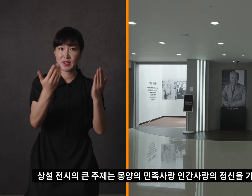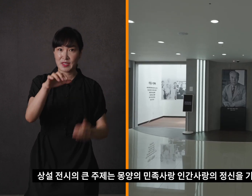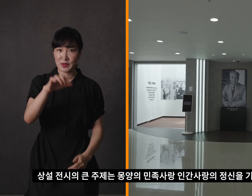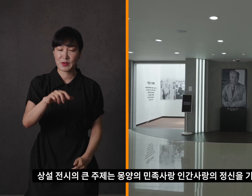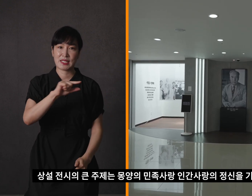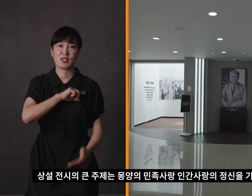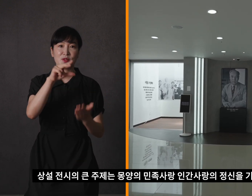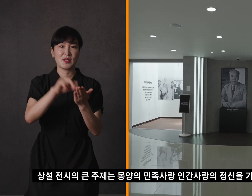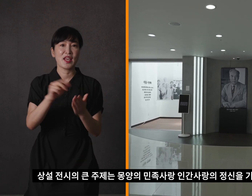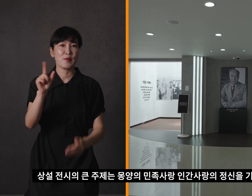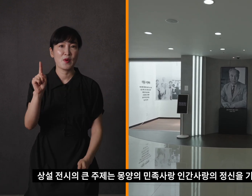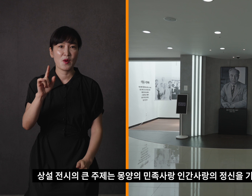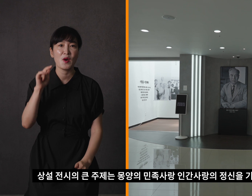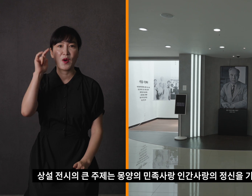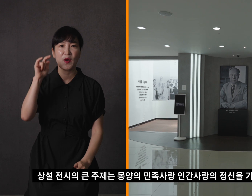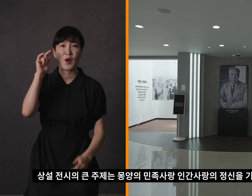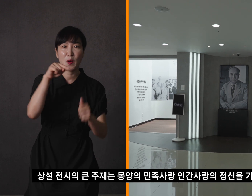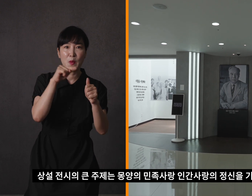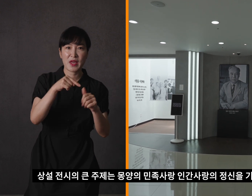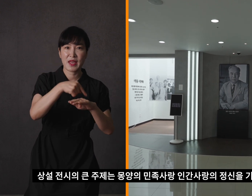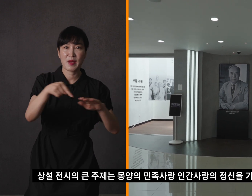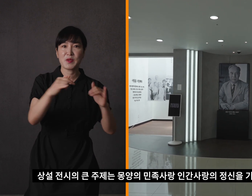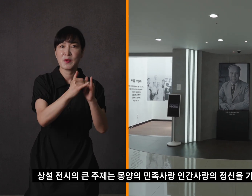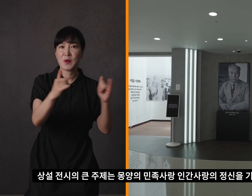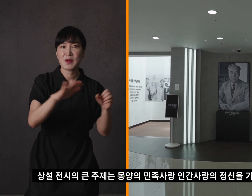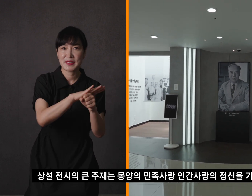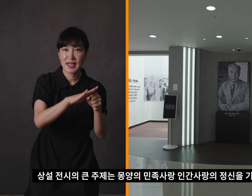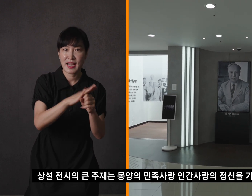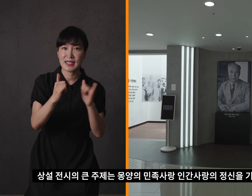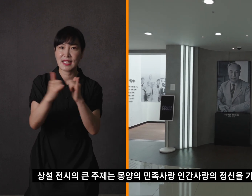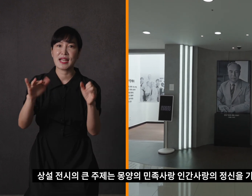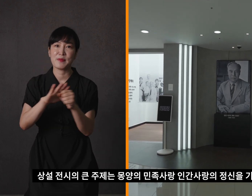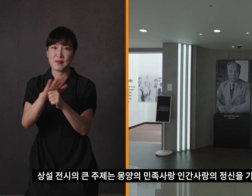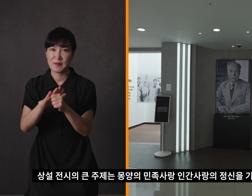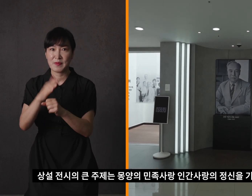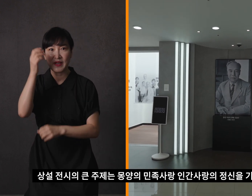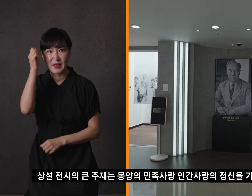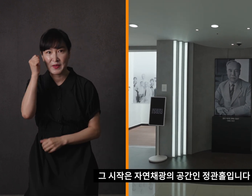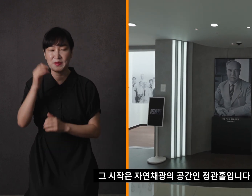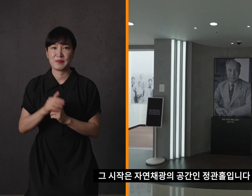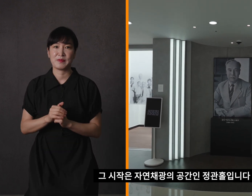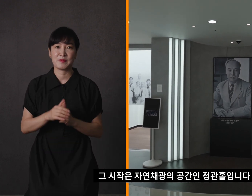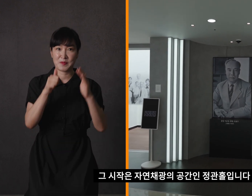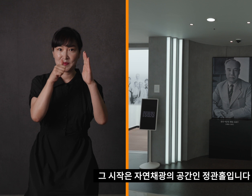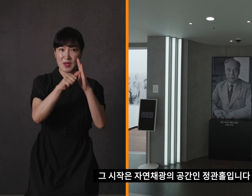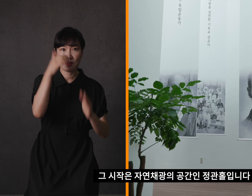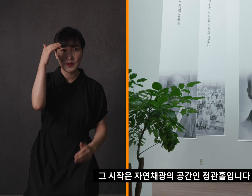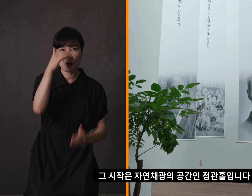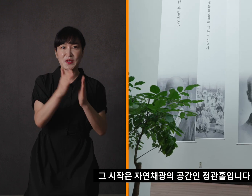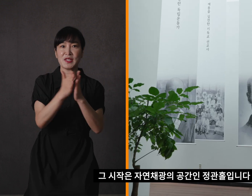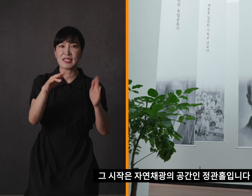상설전시의 큰 주제는 몽양의 민족사랑, 인간사랑의 정신을 기억하는 것입니다. 그